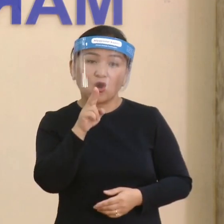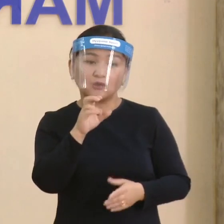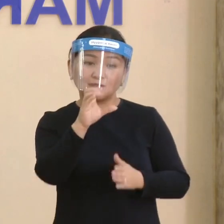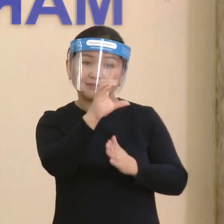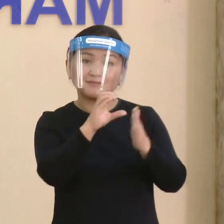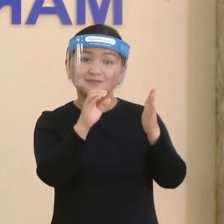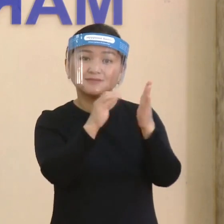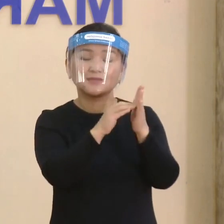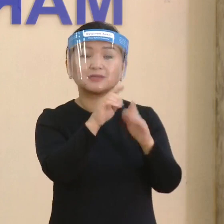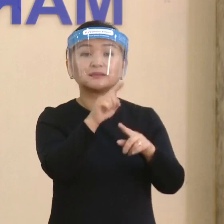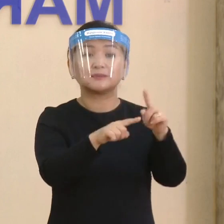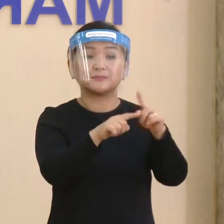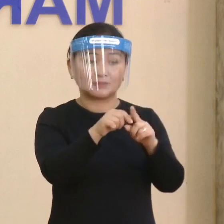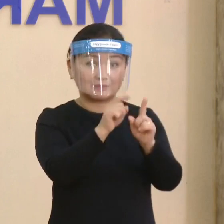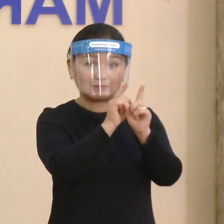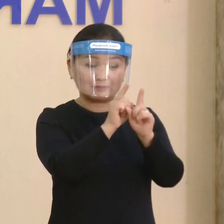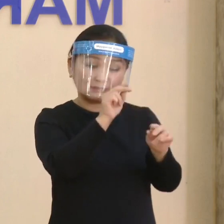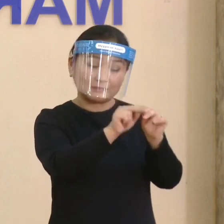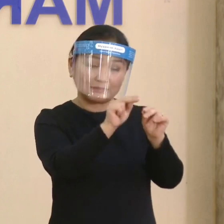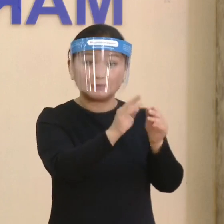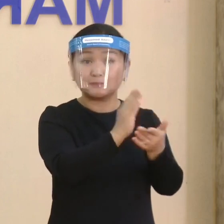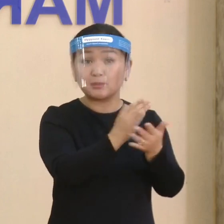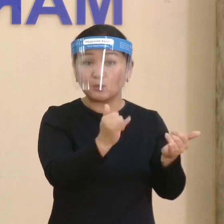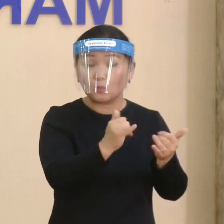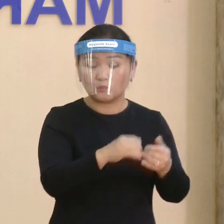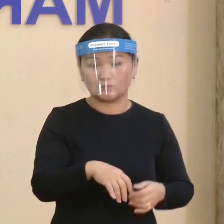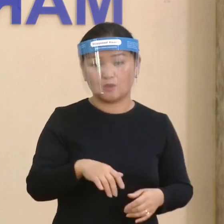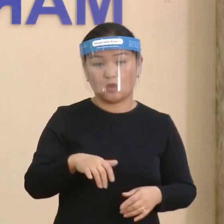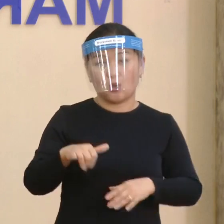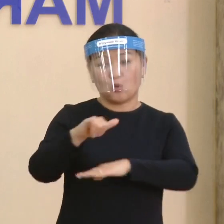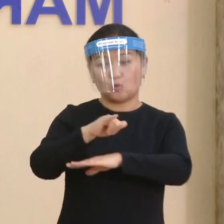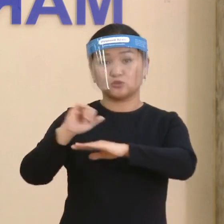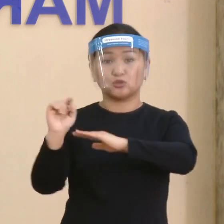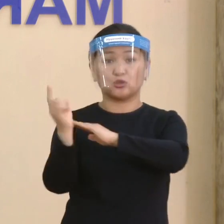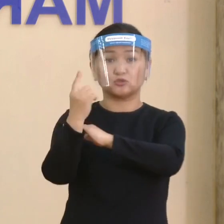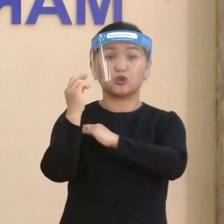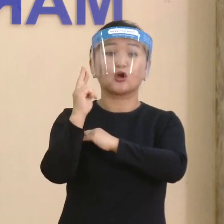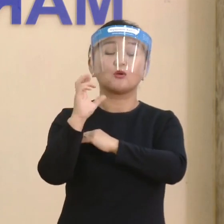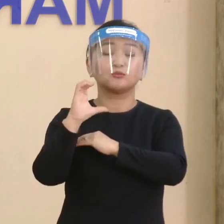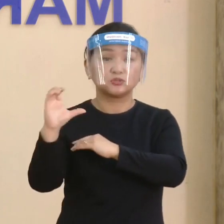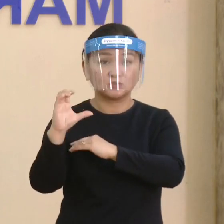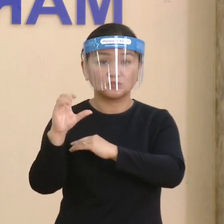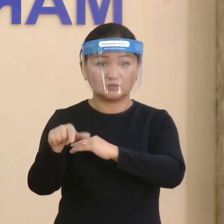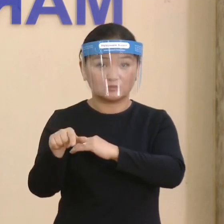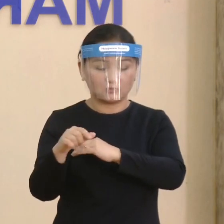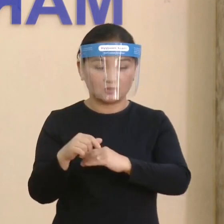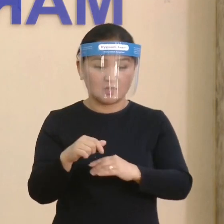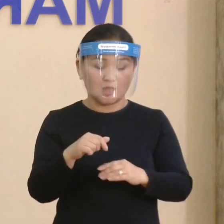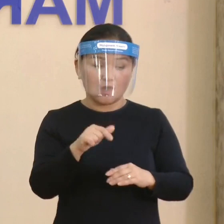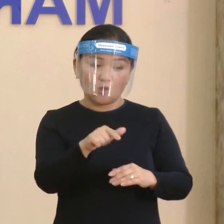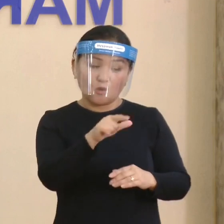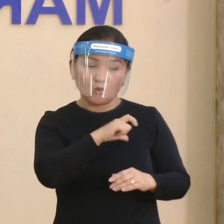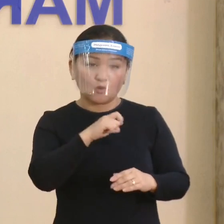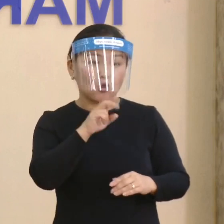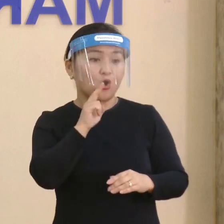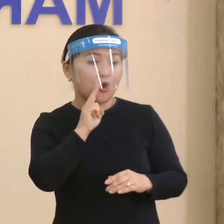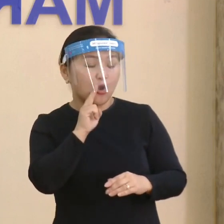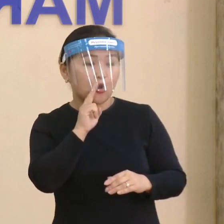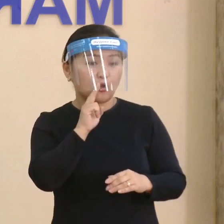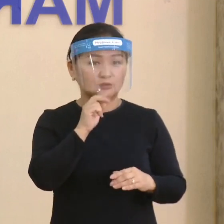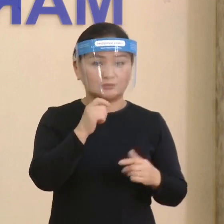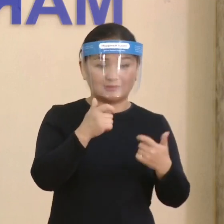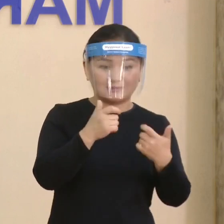За ерөнхийдөө улсын онцгой комиссийн шуурхай штабаас бол одоо байх ёстой норм нормативын